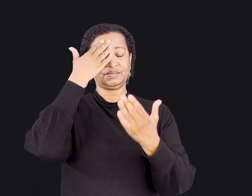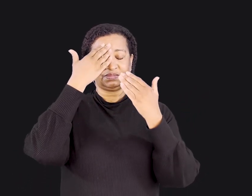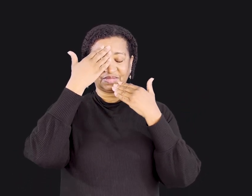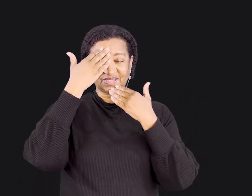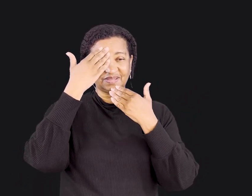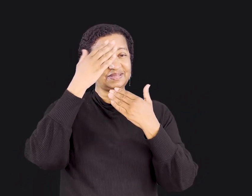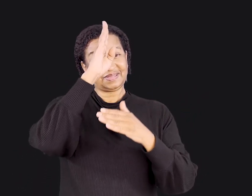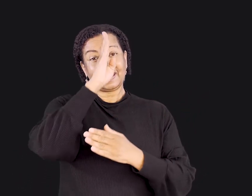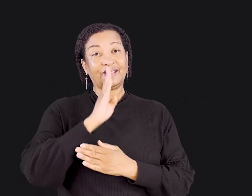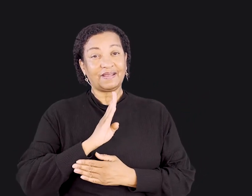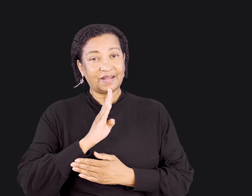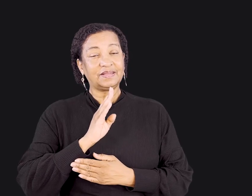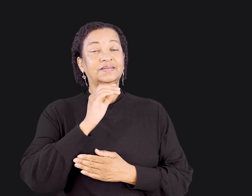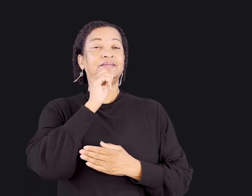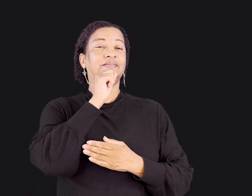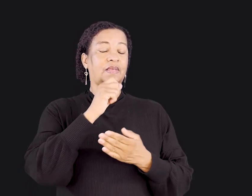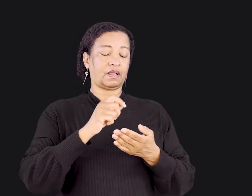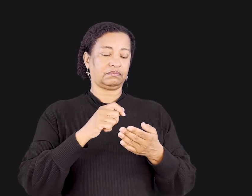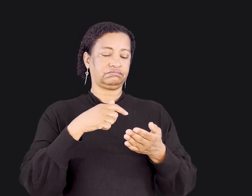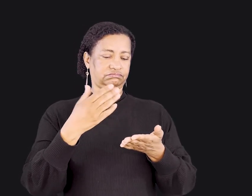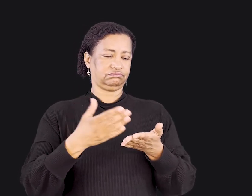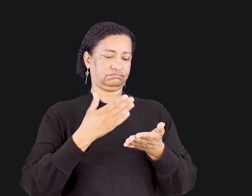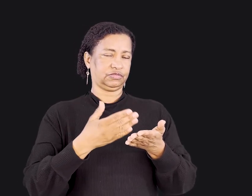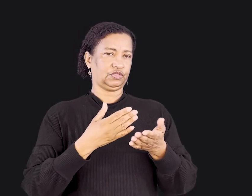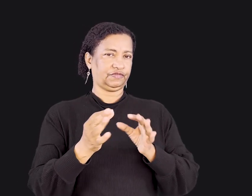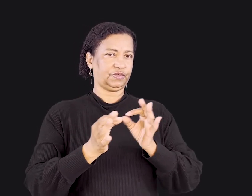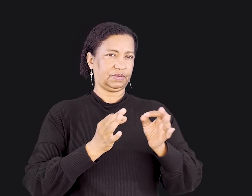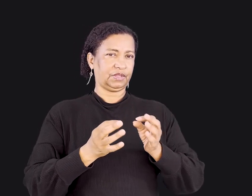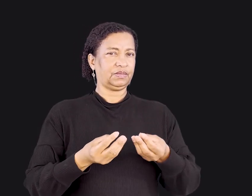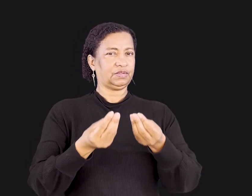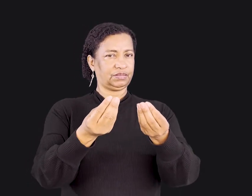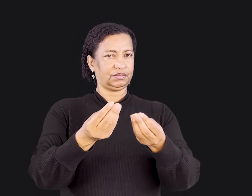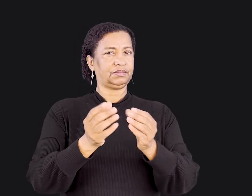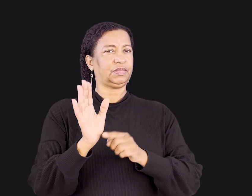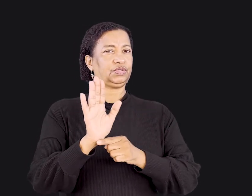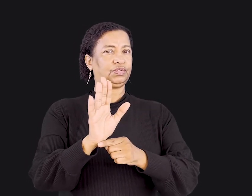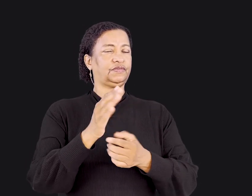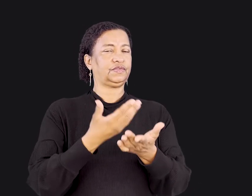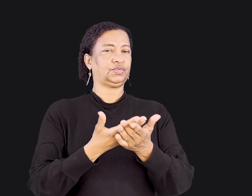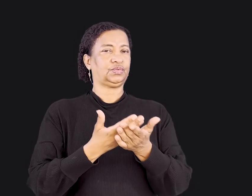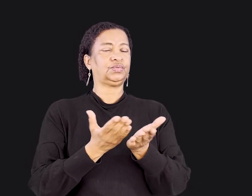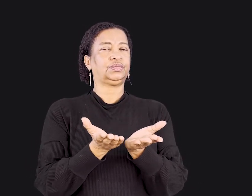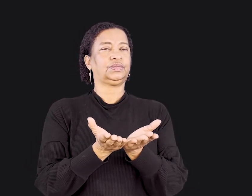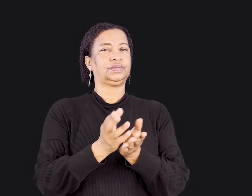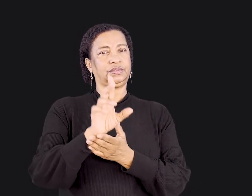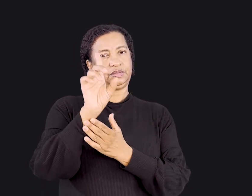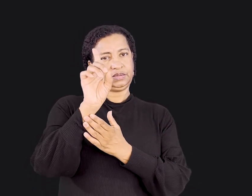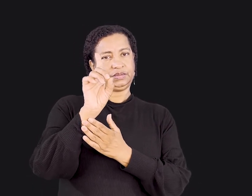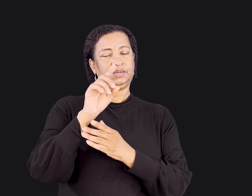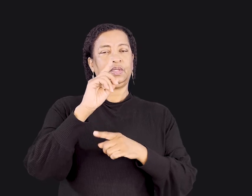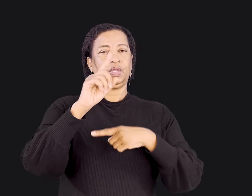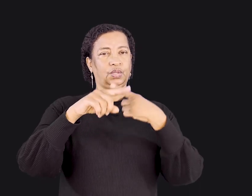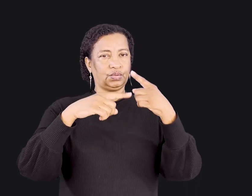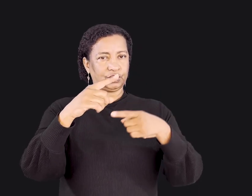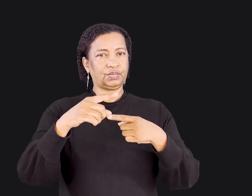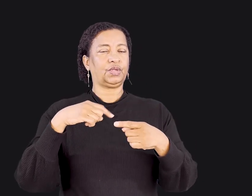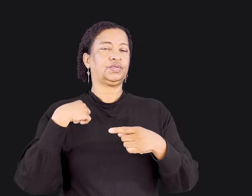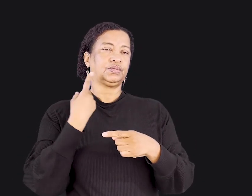a apostila que preparamos para ajudá-lo no estudo da Palavra de Deus. Nos próximos programas estudaremos a carta